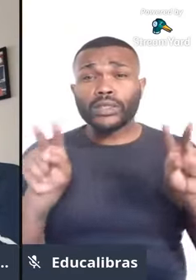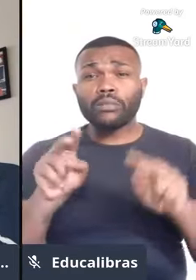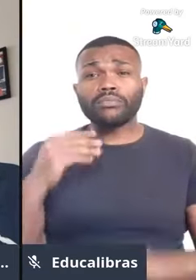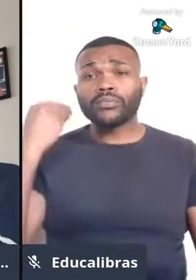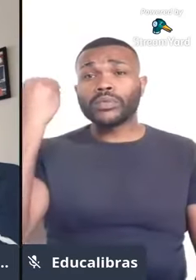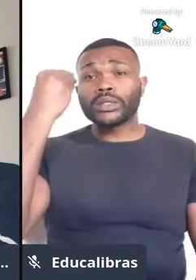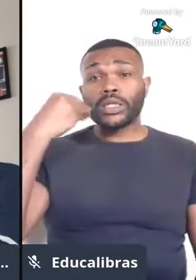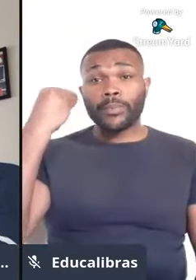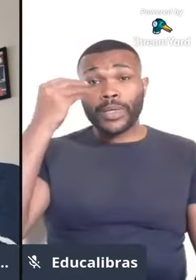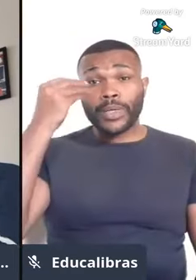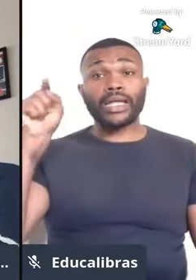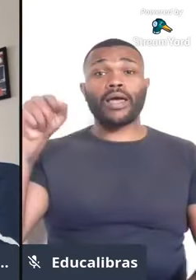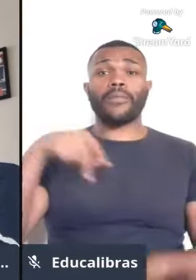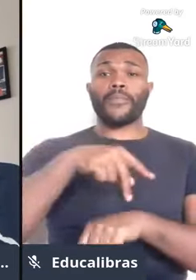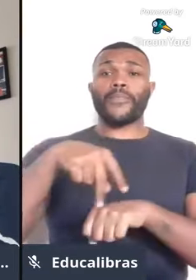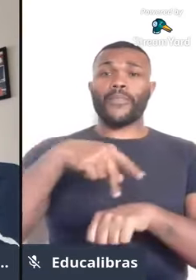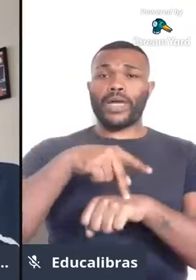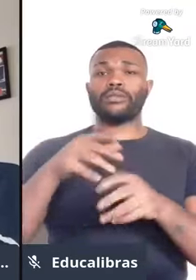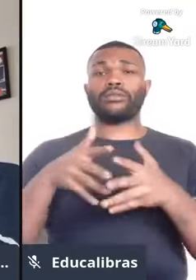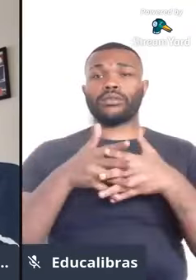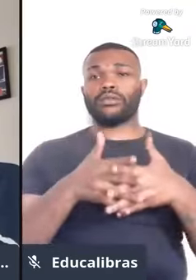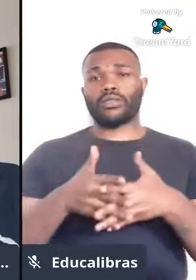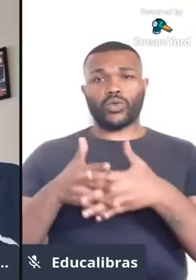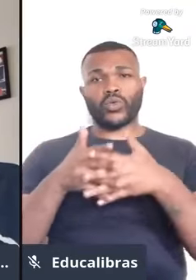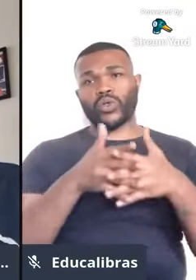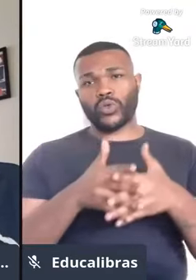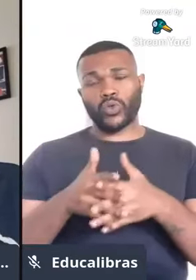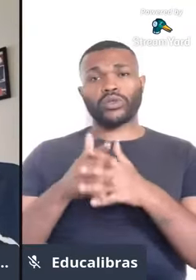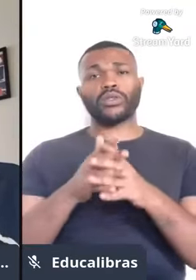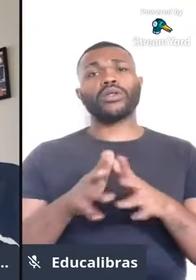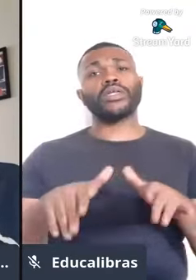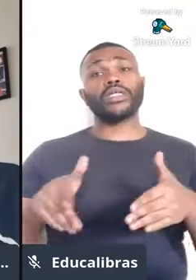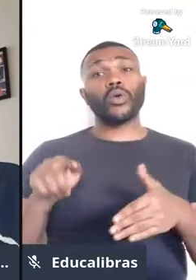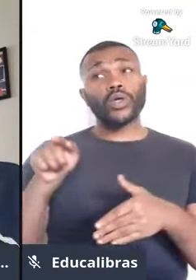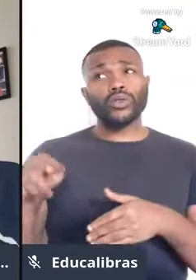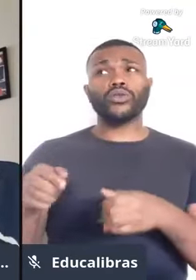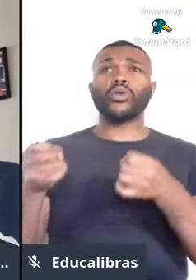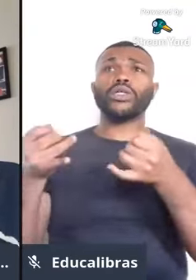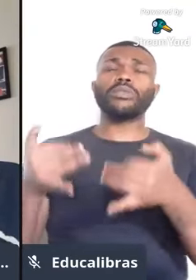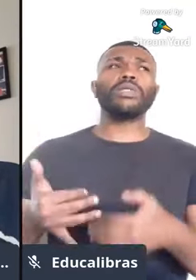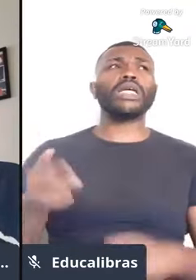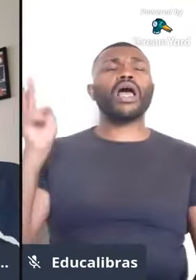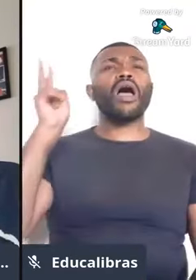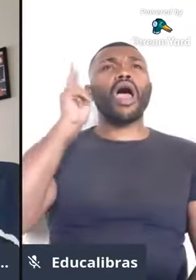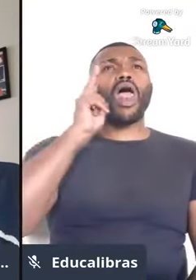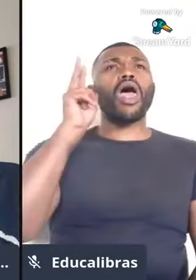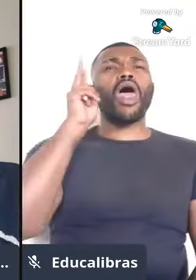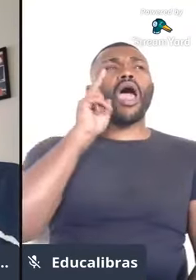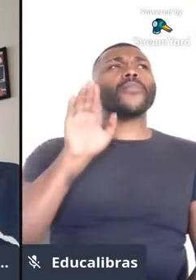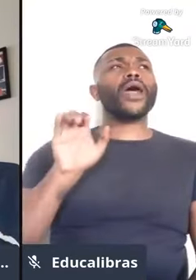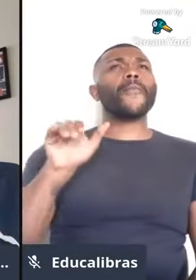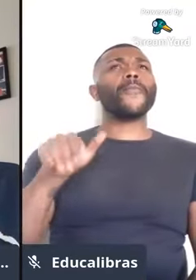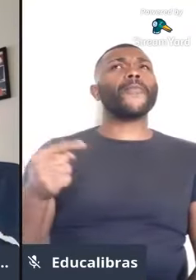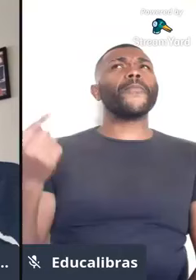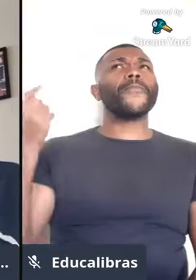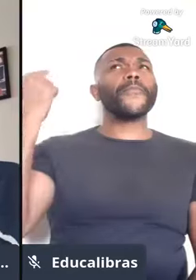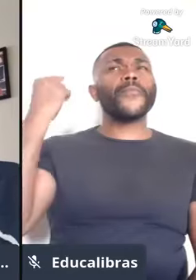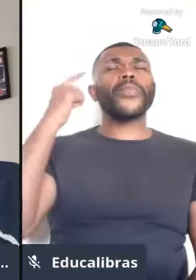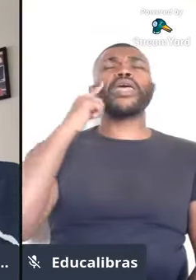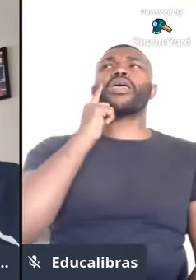Estados Unidos. Sim. Então, isso tudo que você está falando me lembra muito bem um momento lá quando eles tiveram